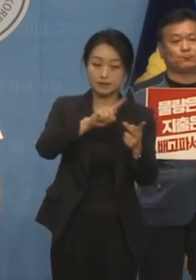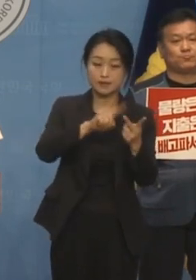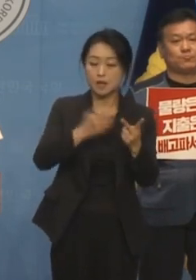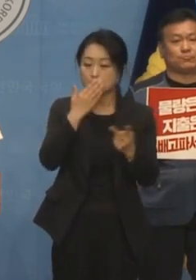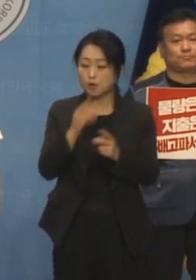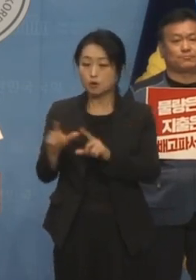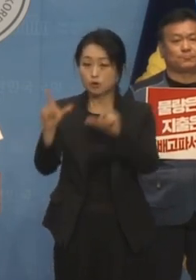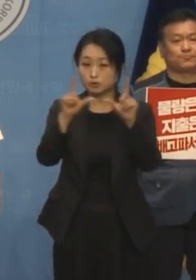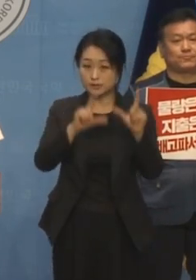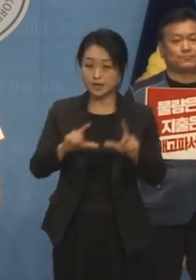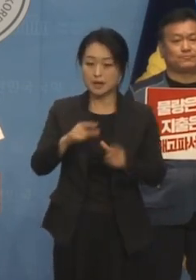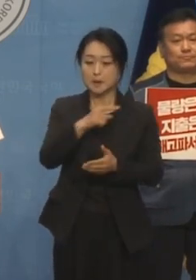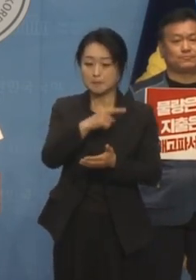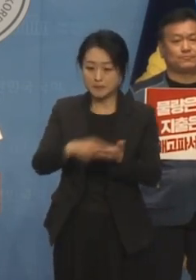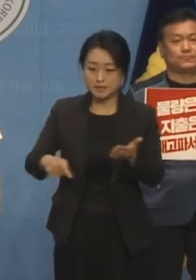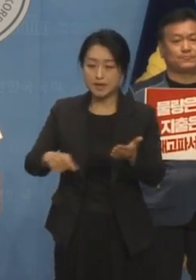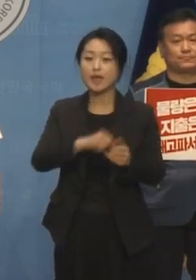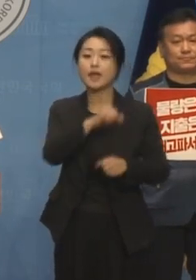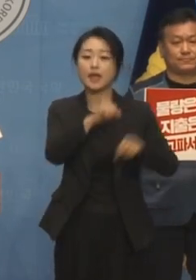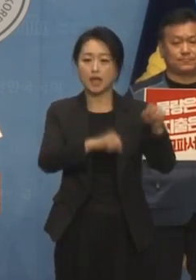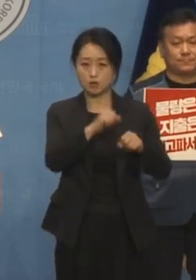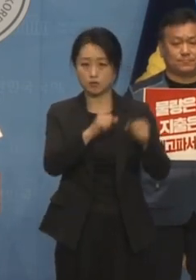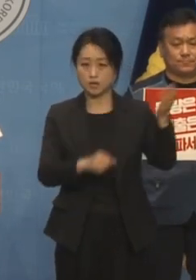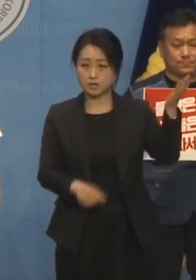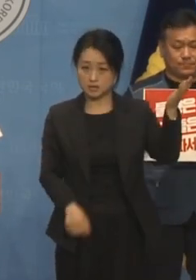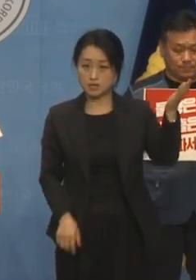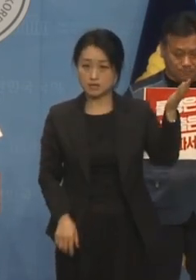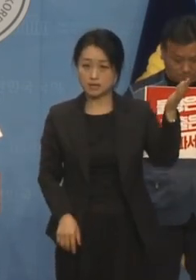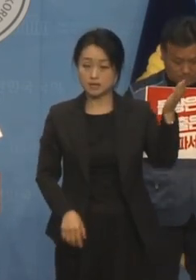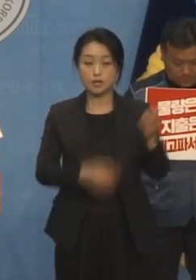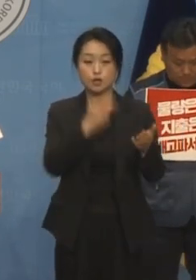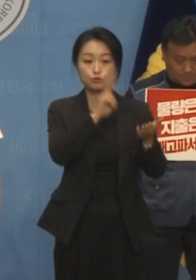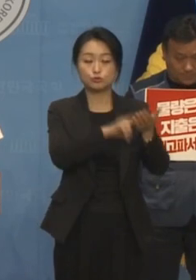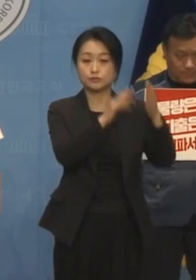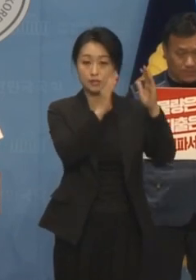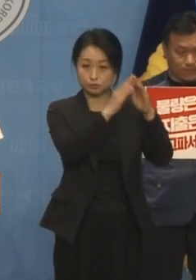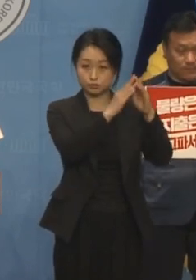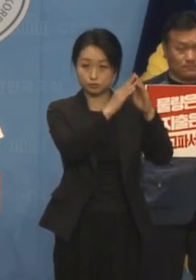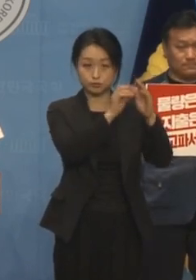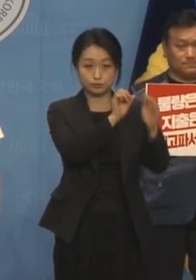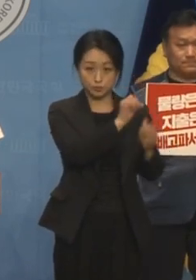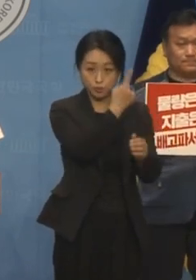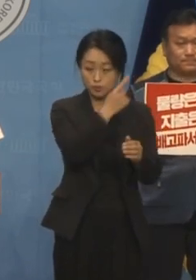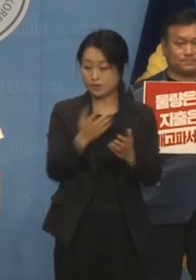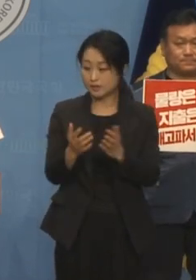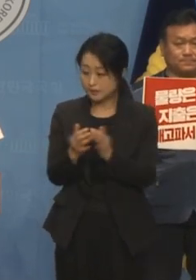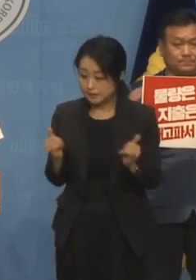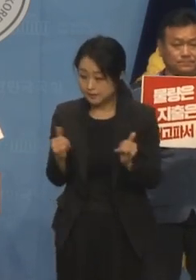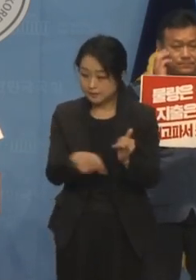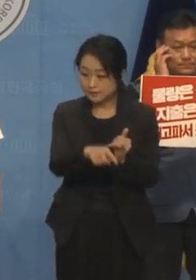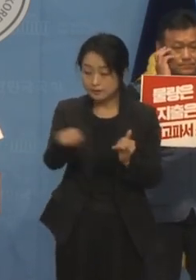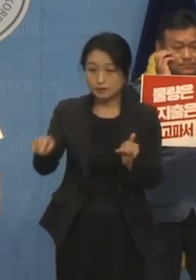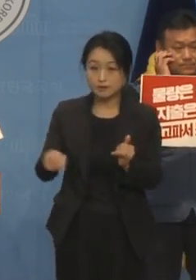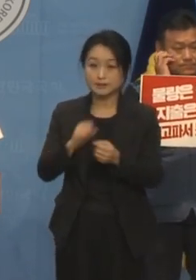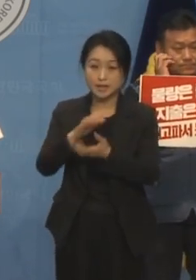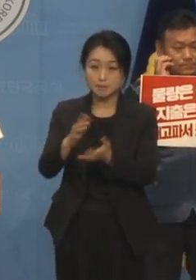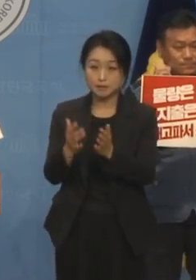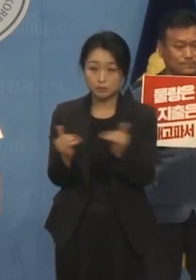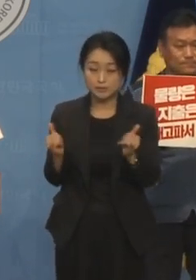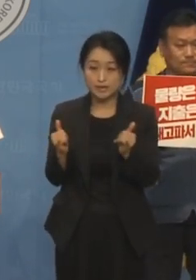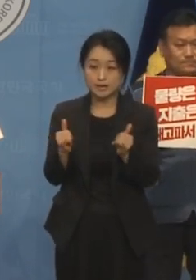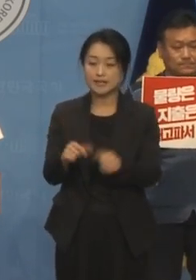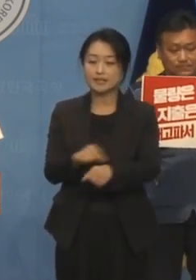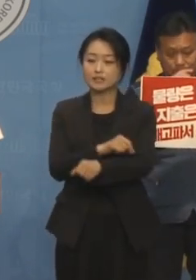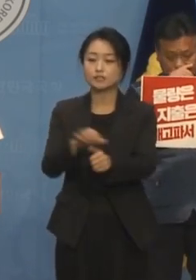생존권을 심각하게 위협하는 행위입니다. 우체국 택배 종사자들은 건당 배송 수수료를 받는